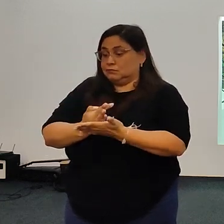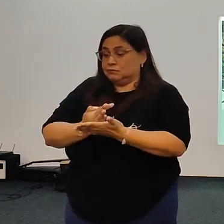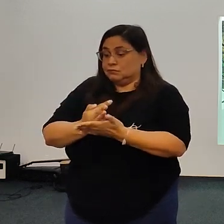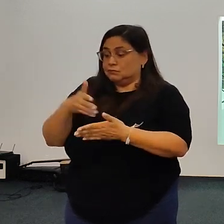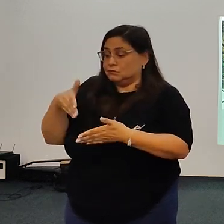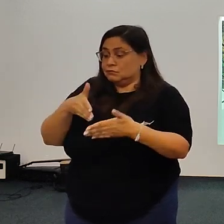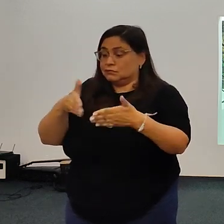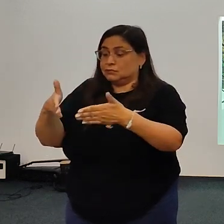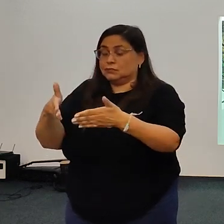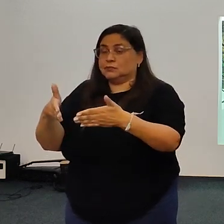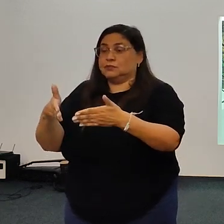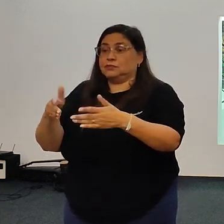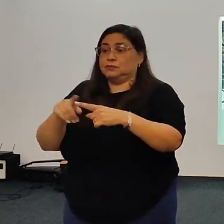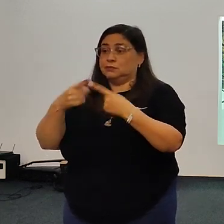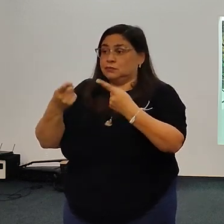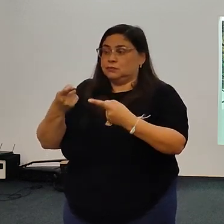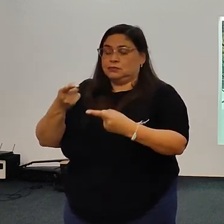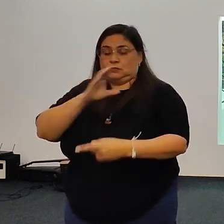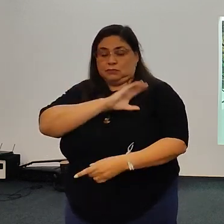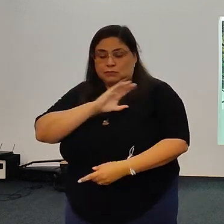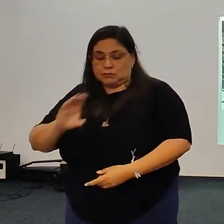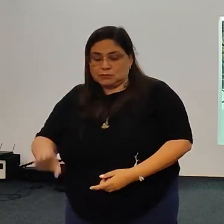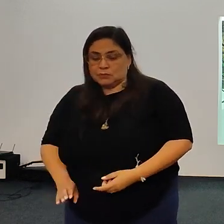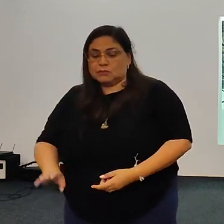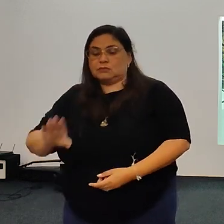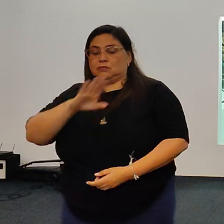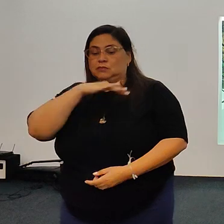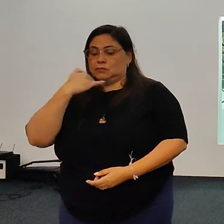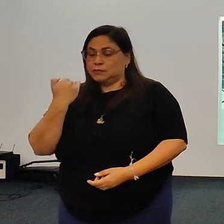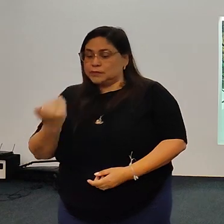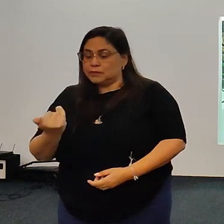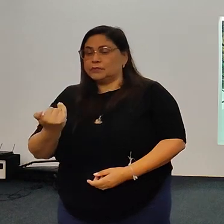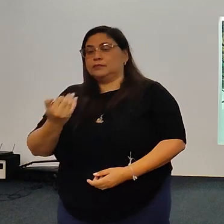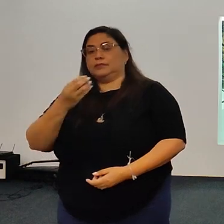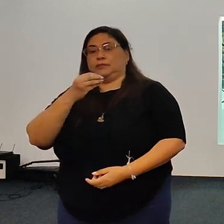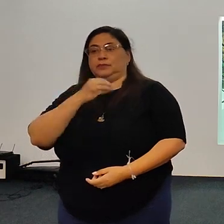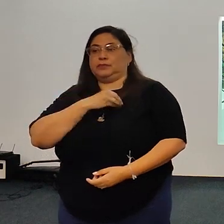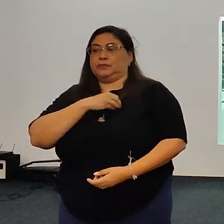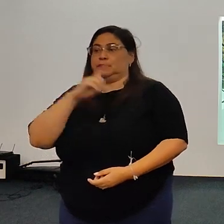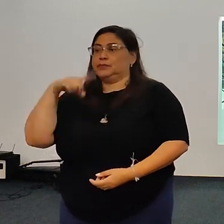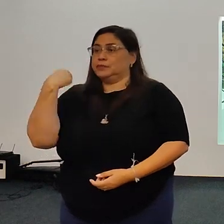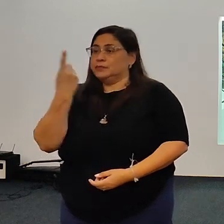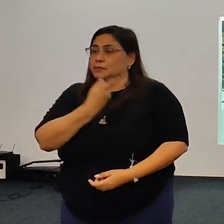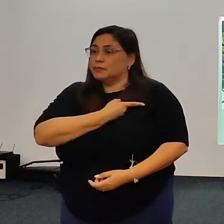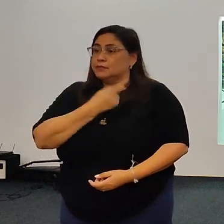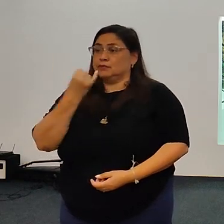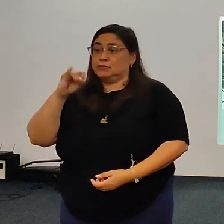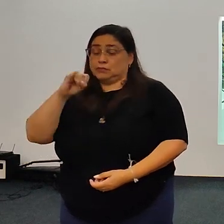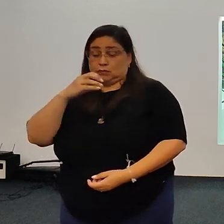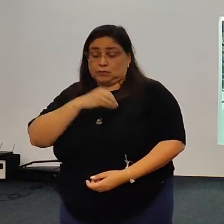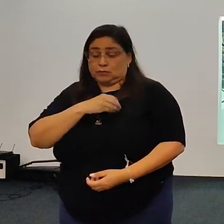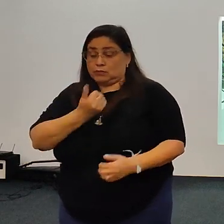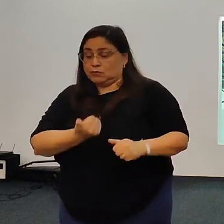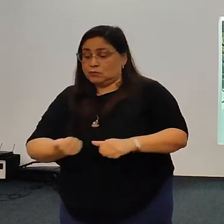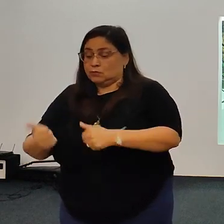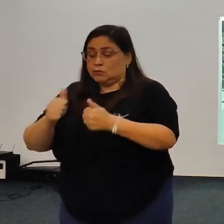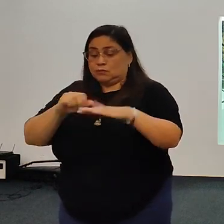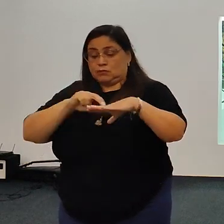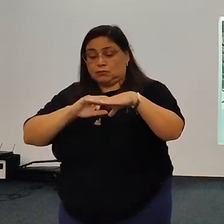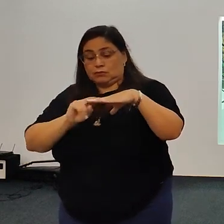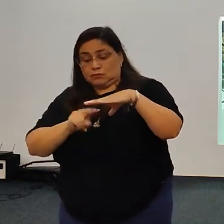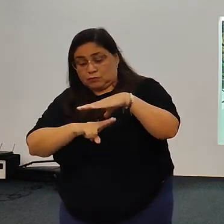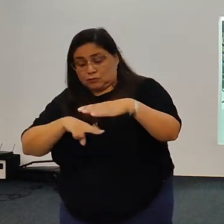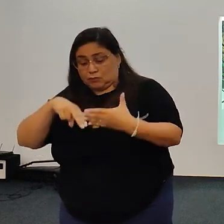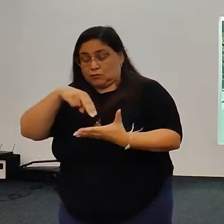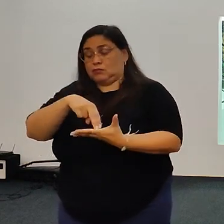porque nós cremos que Cristo morreu pelos nossos pecados e ressuscitou. Você só ressuscita quem de fato